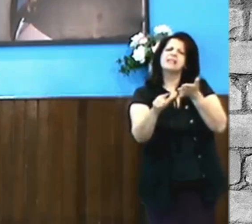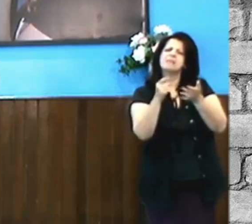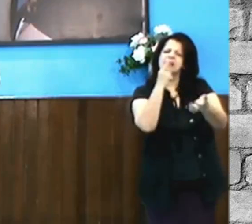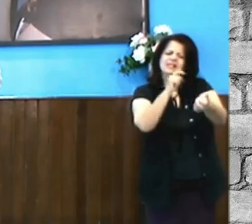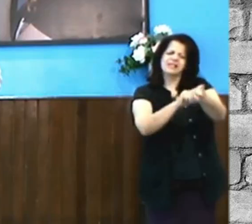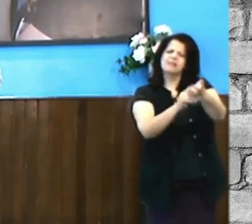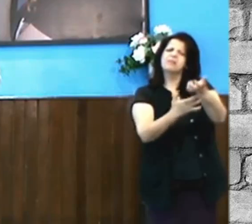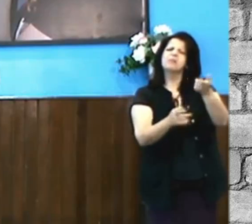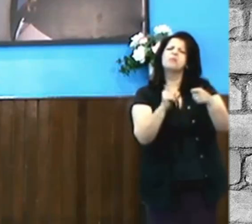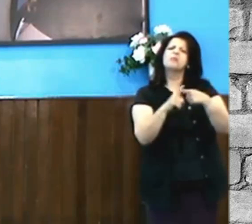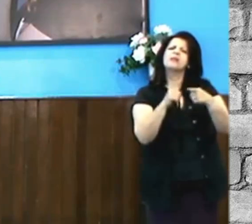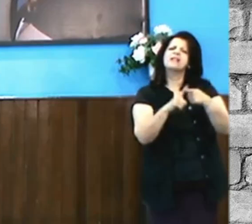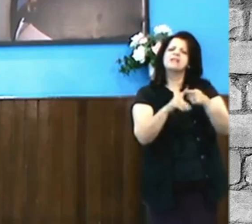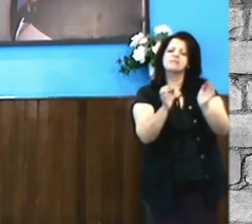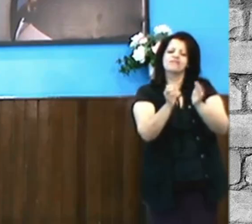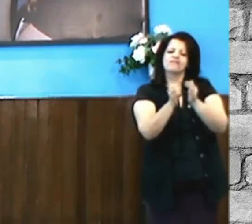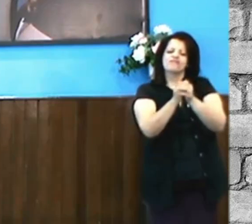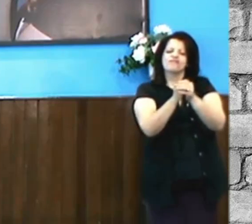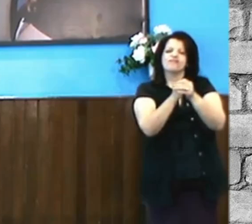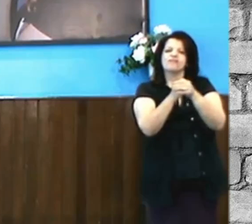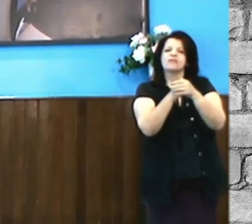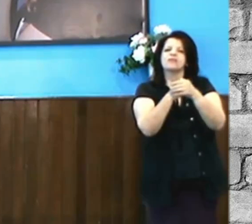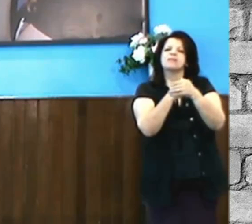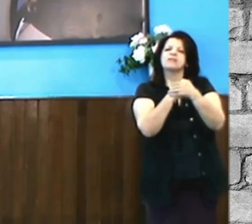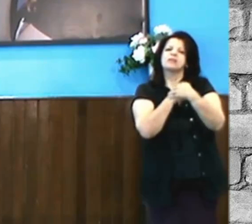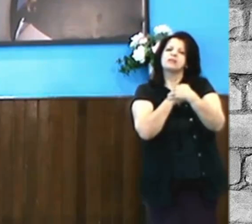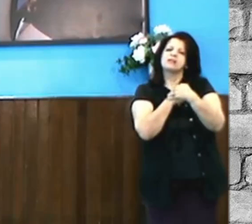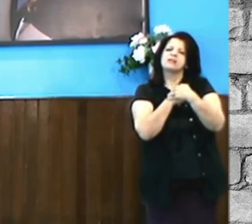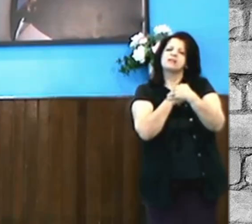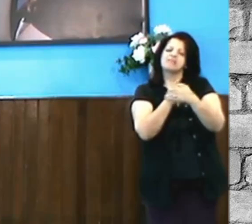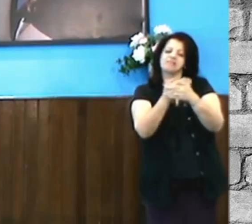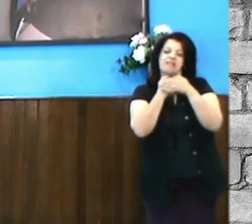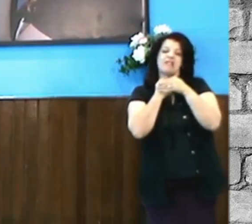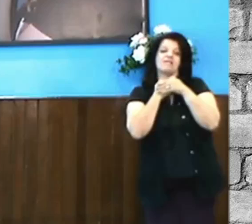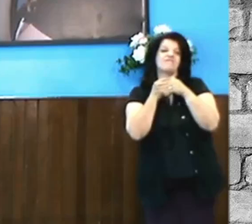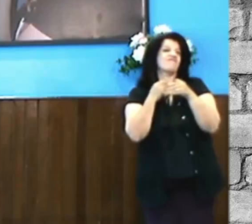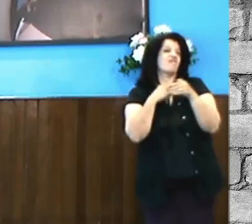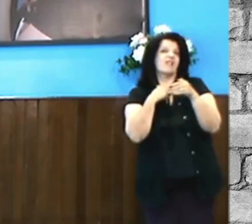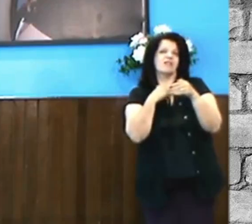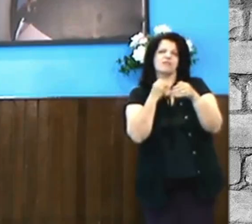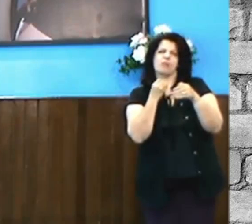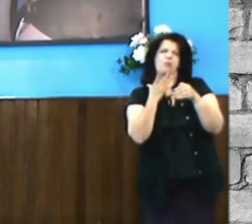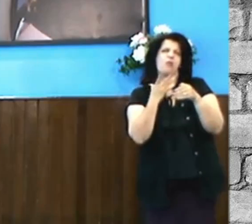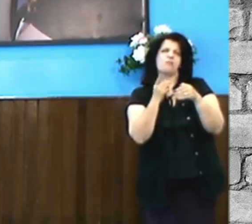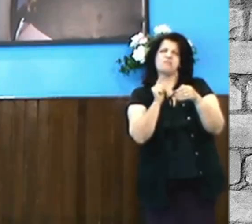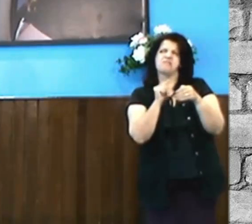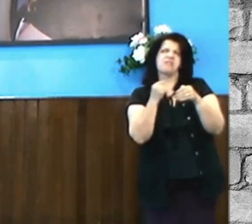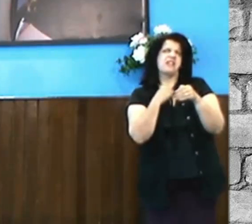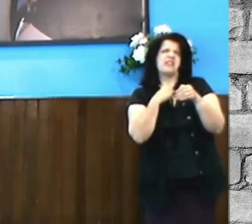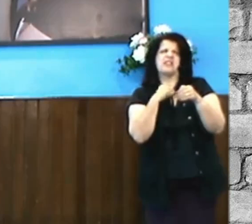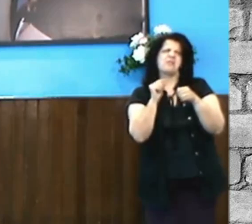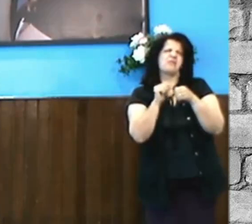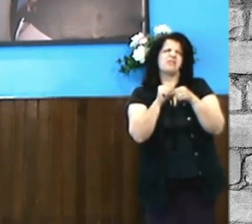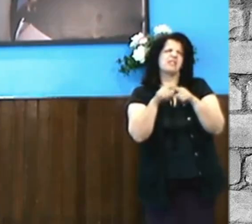purificação? Porque nós nos escondemos diante de Deus atrás das nossas justificativas. E Deus quer que nós cheguemos diante